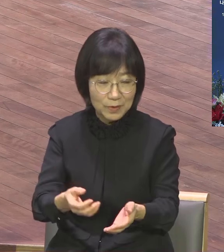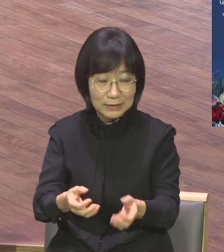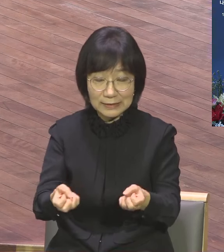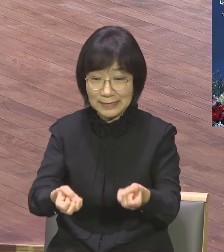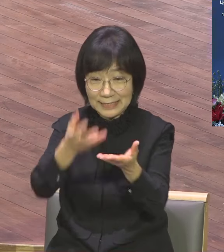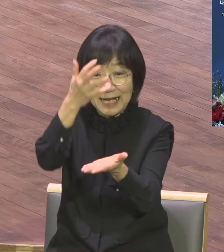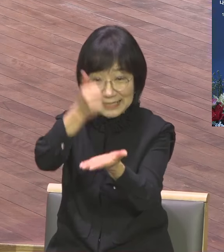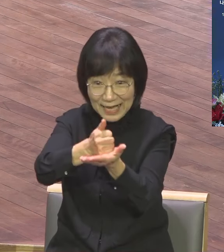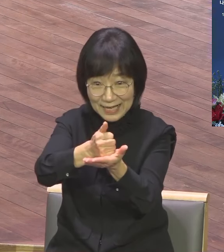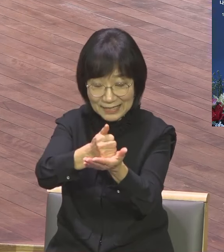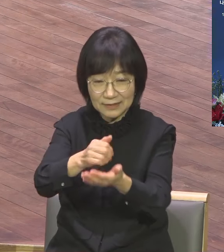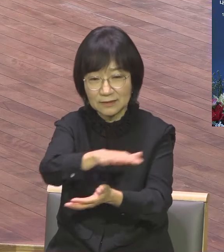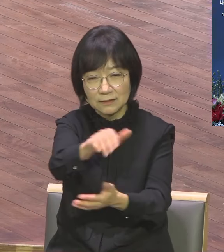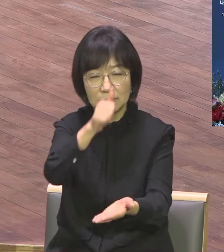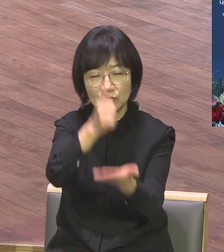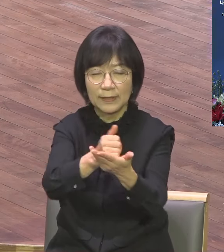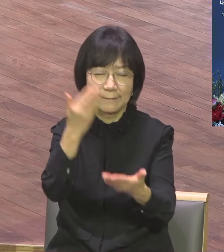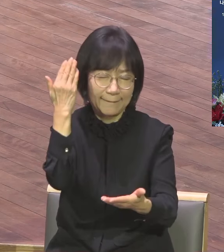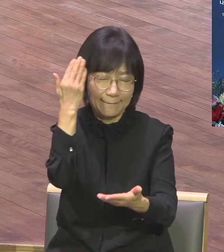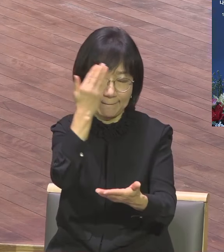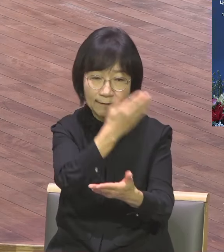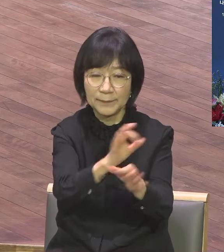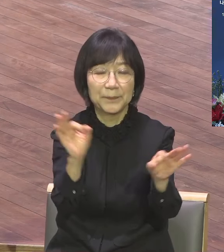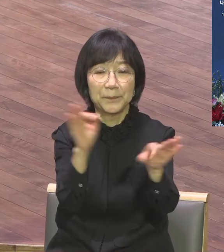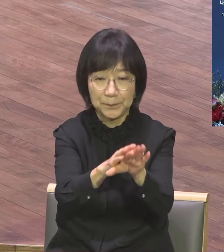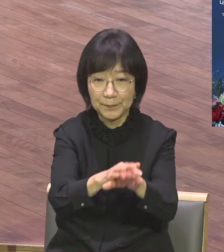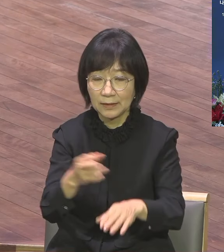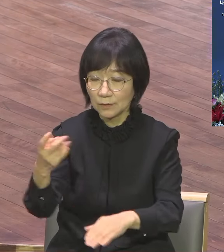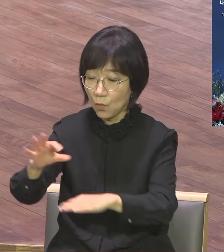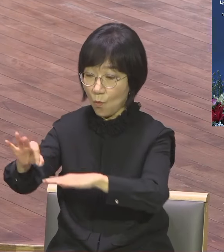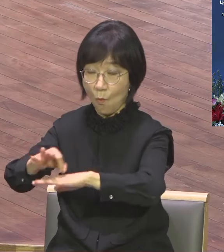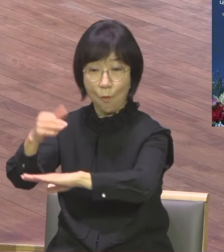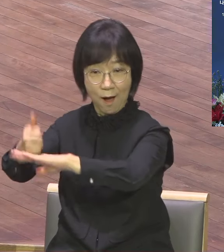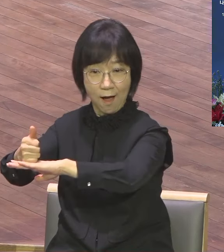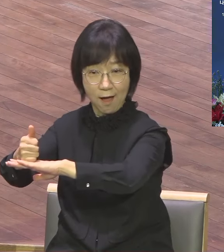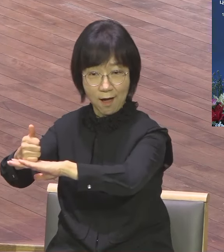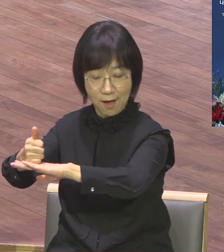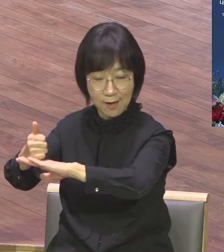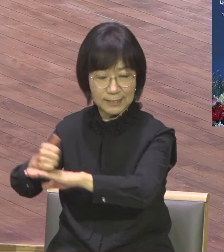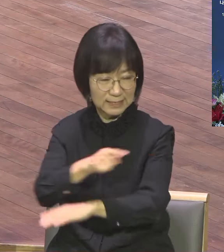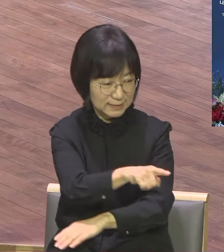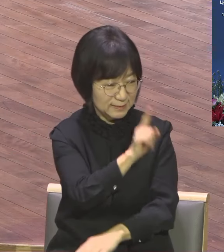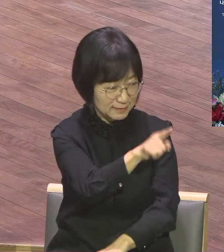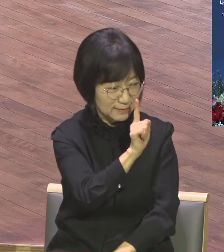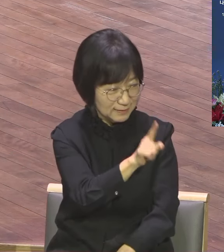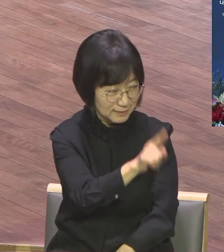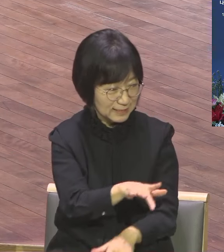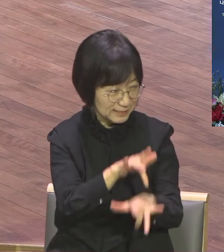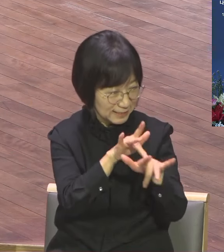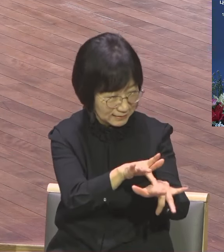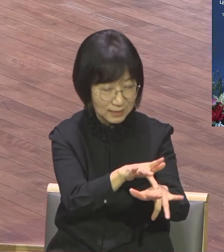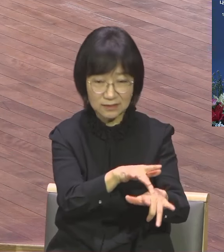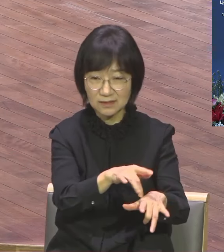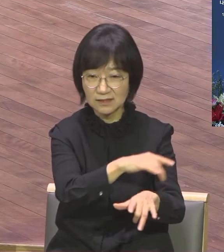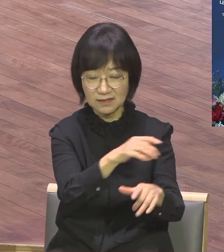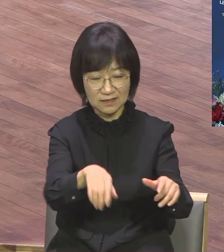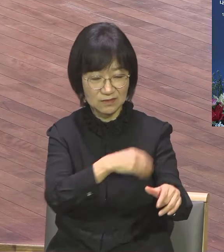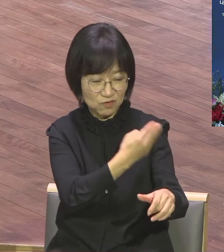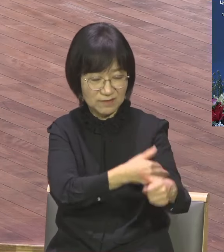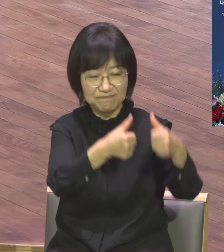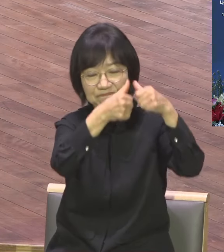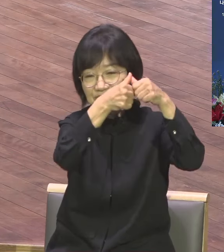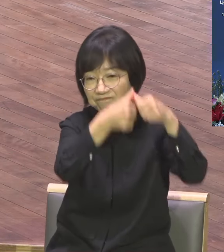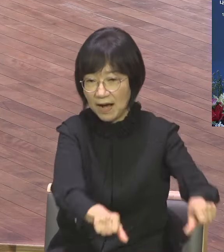완벽하게 해결하셨고, 왕으로서 인간을 미혹하고 멸망시키는 사단 권세를 완전히 꺾으신